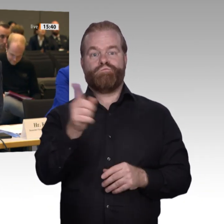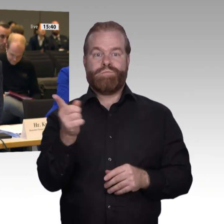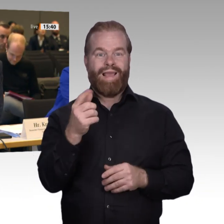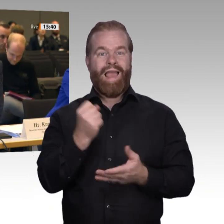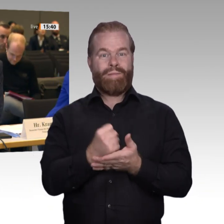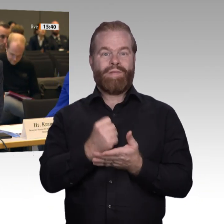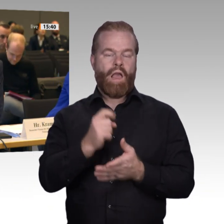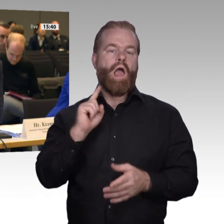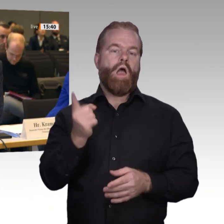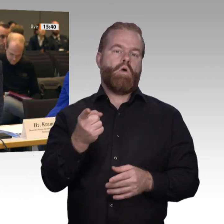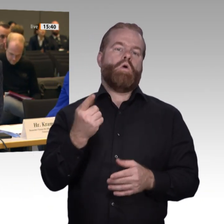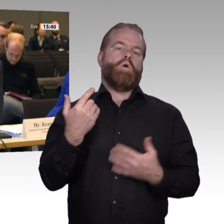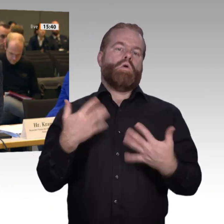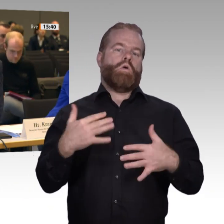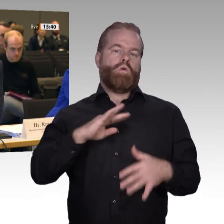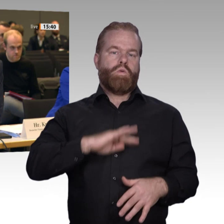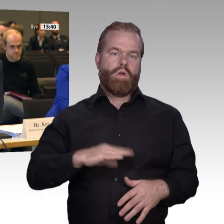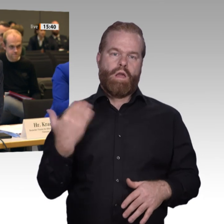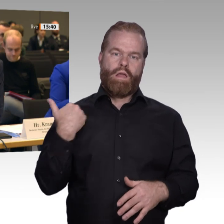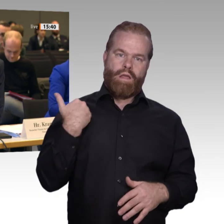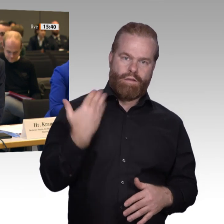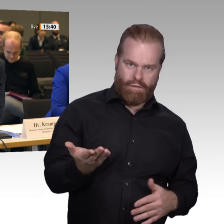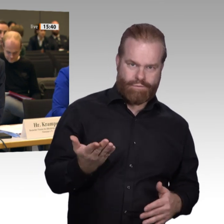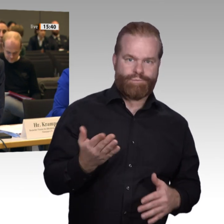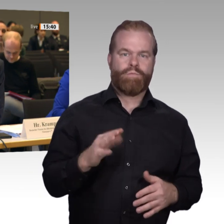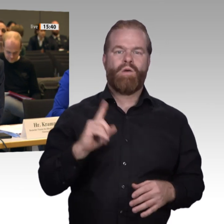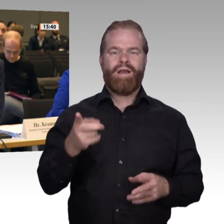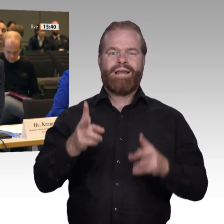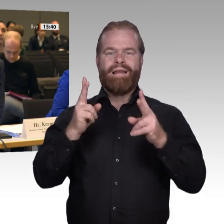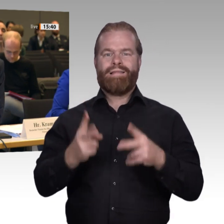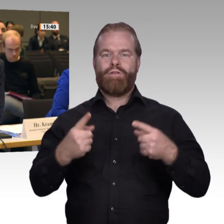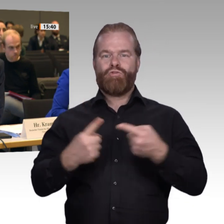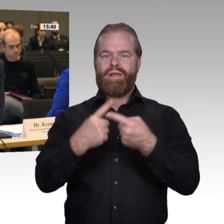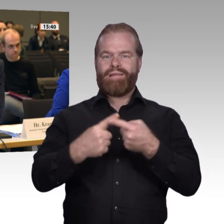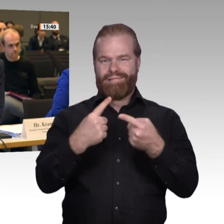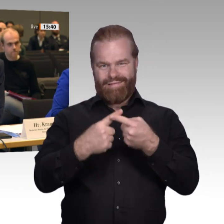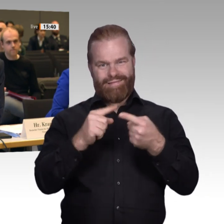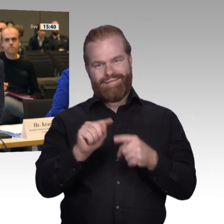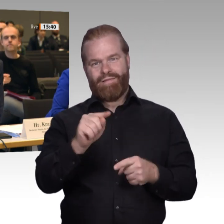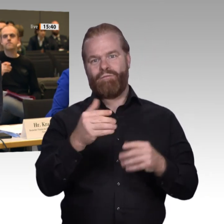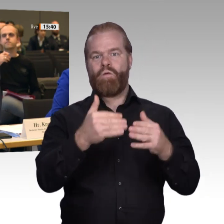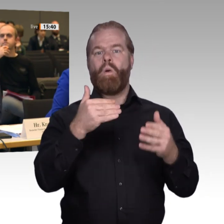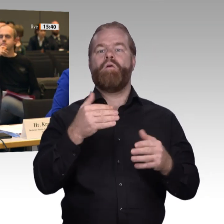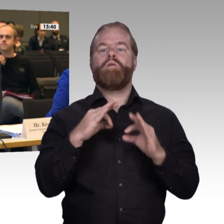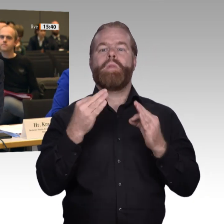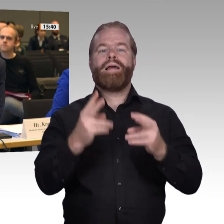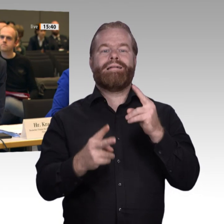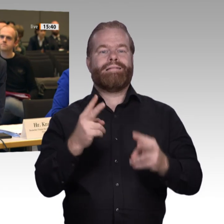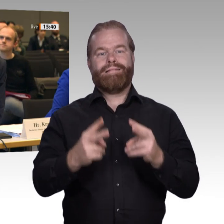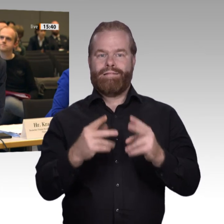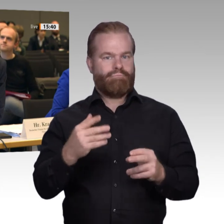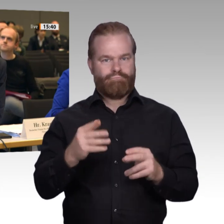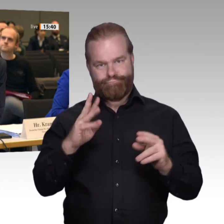Familiengerichten dadurch reduziert werden. Das zweite Argument, wen kann diese